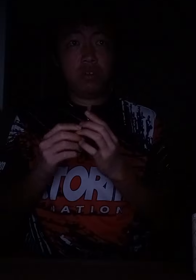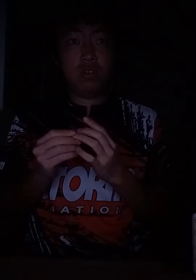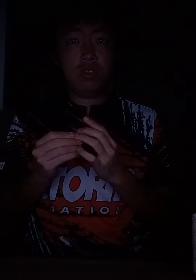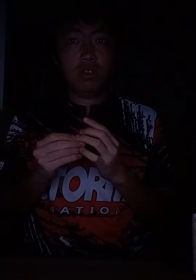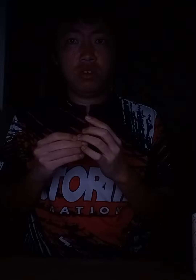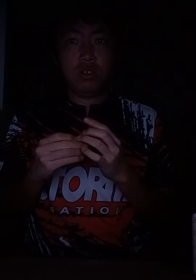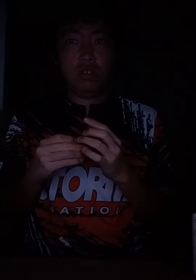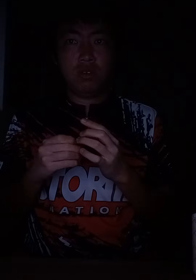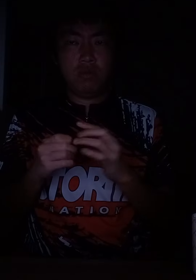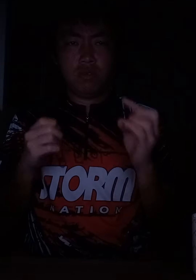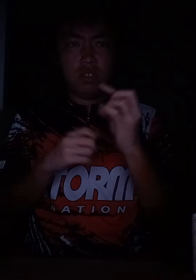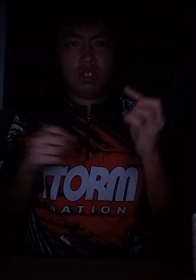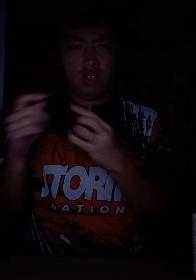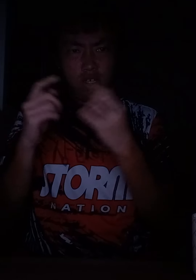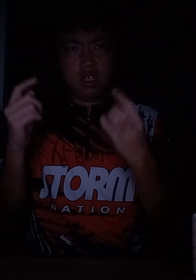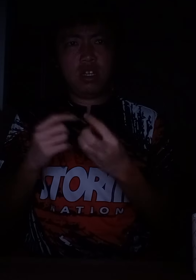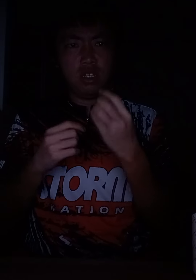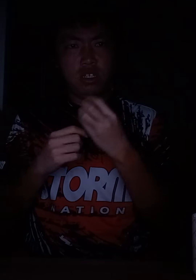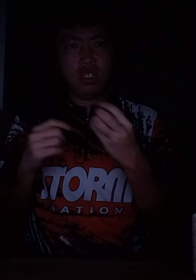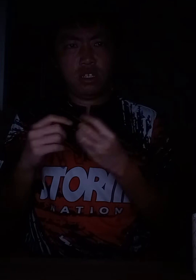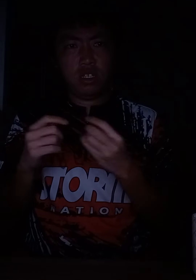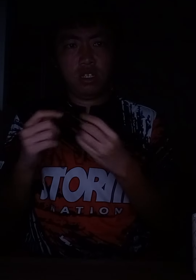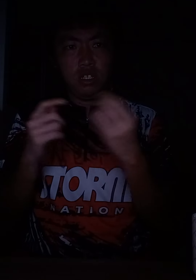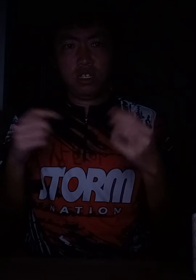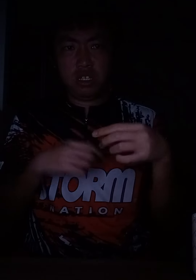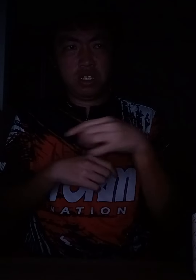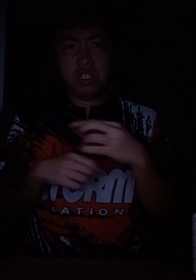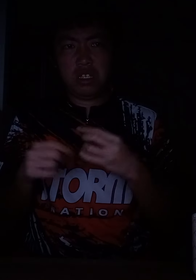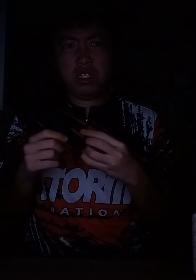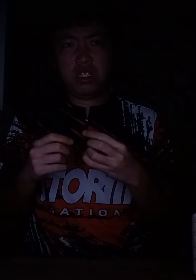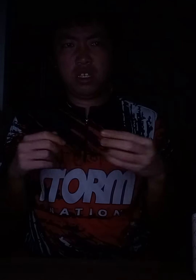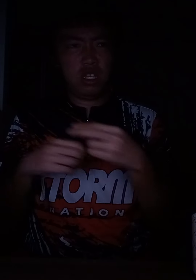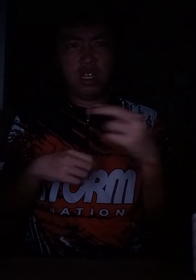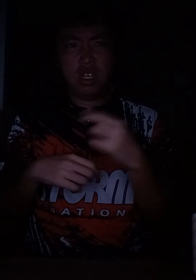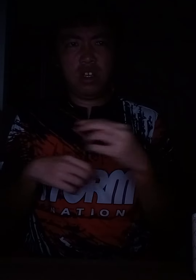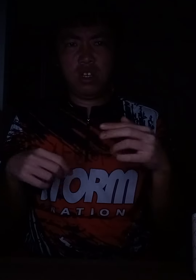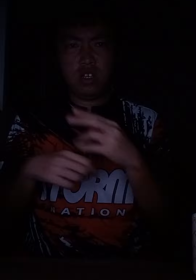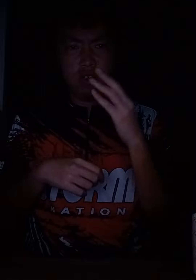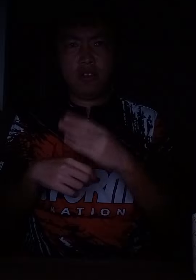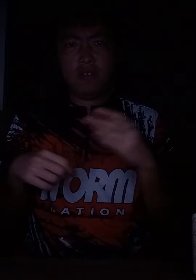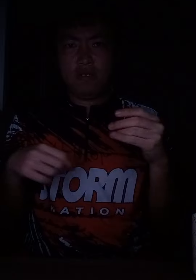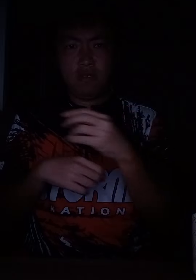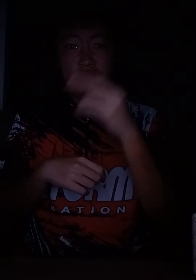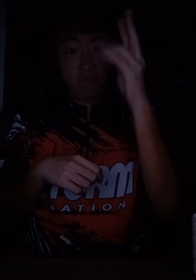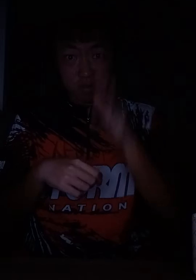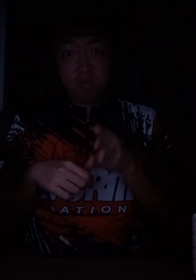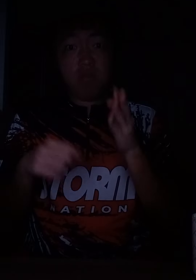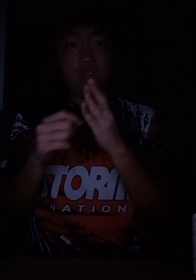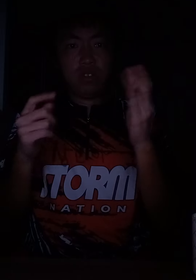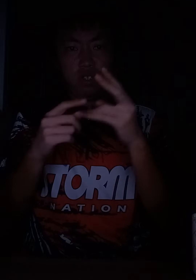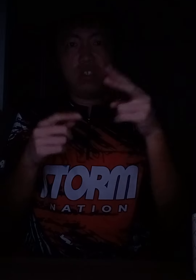안에 있는 모든 승객하고 그렇게까지 버리니까 더 이상 안 되겠어 해가지고 거기다 승객이 이제 112 신고를